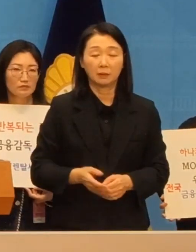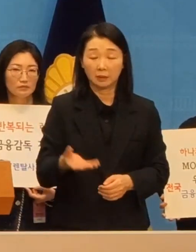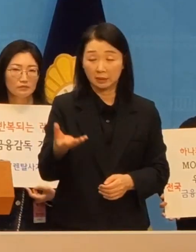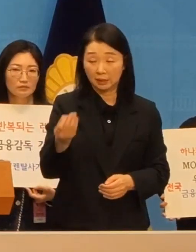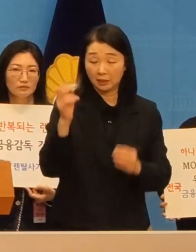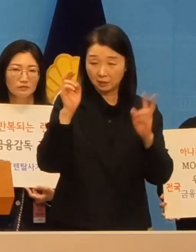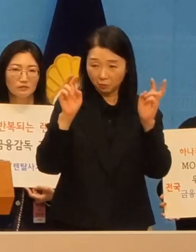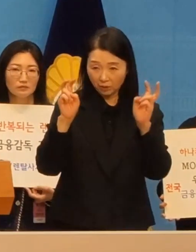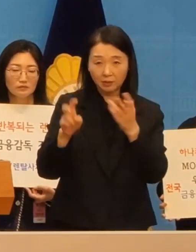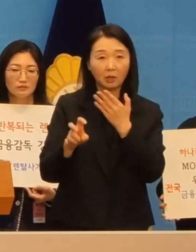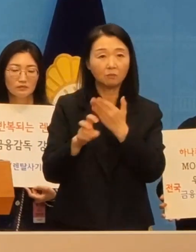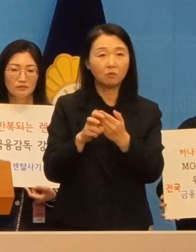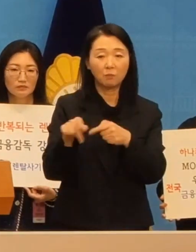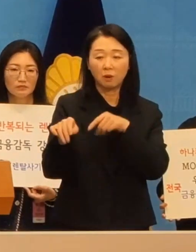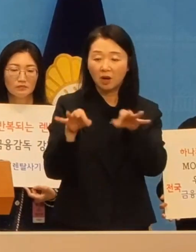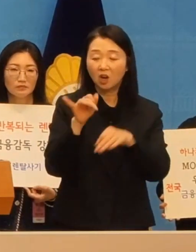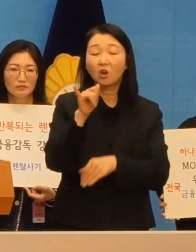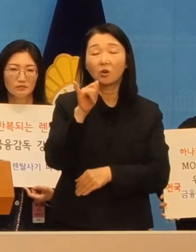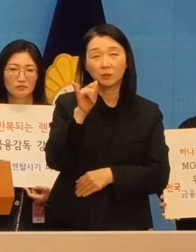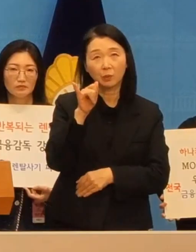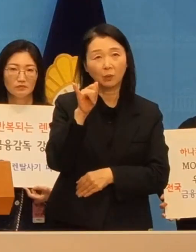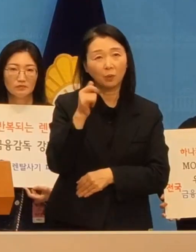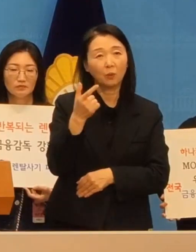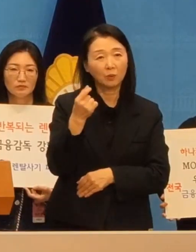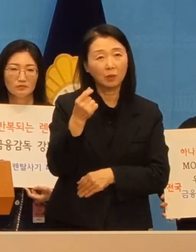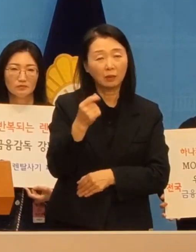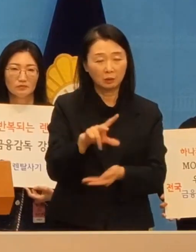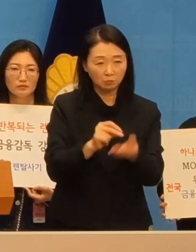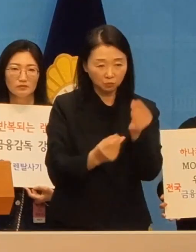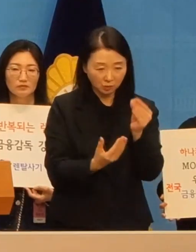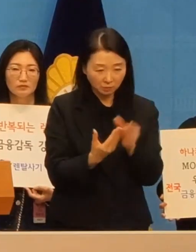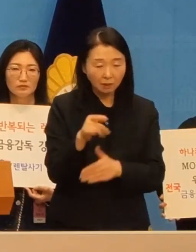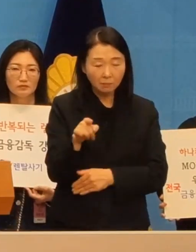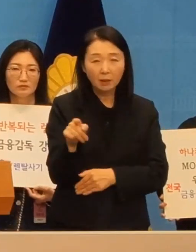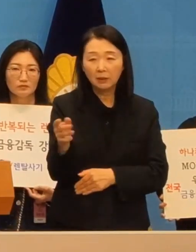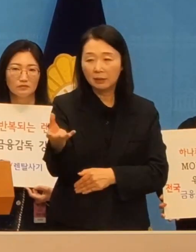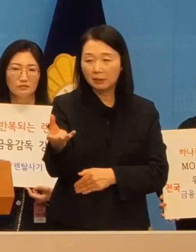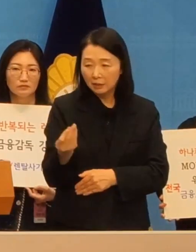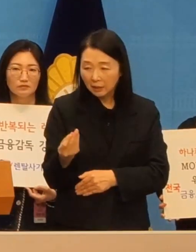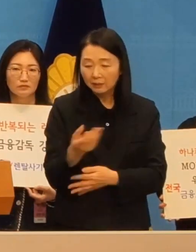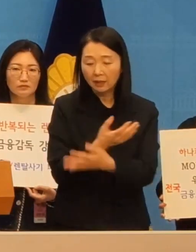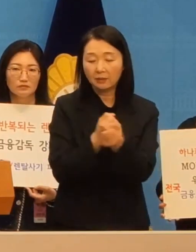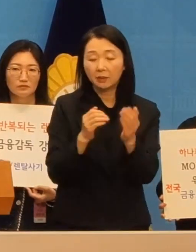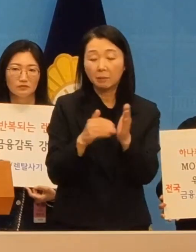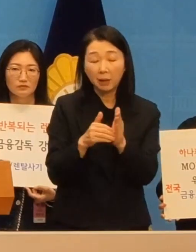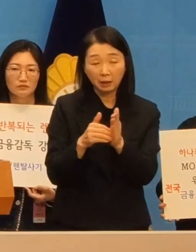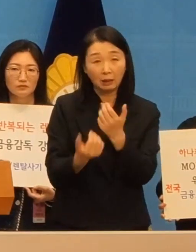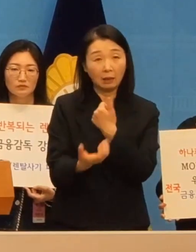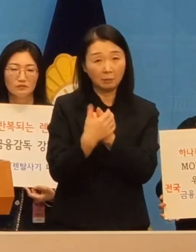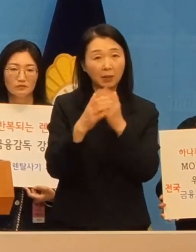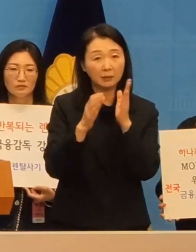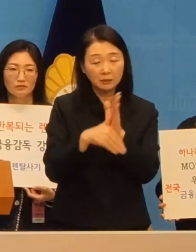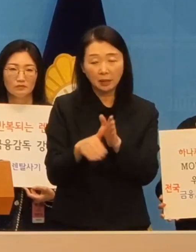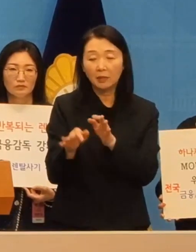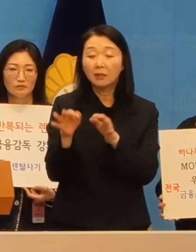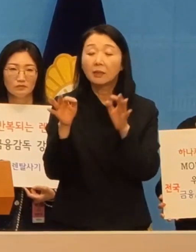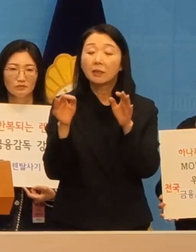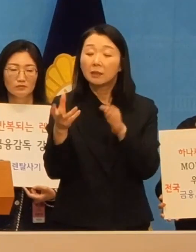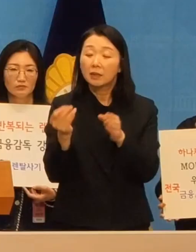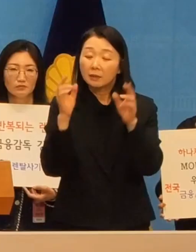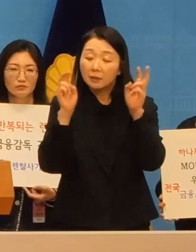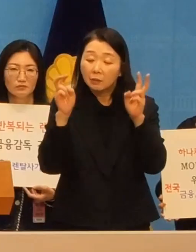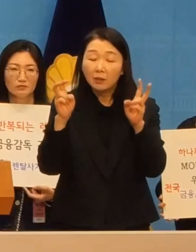렌탈사의 불법적인 영업에 의해 발생된 렌탈 매출 채권을 양수할 때 렌탈사의